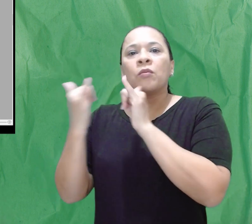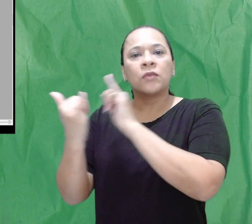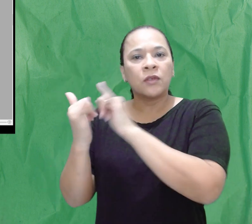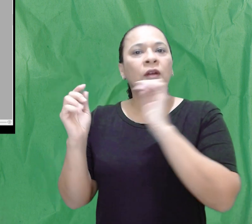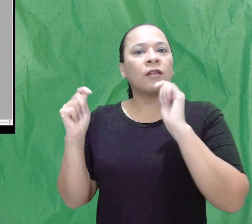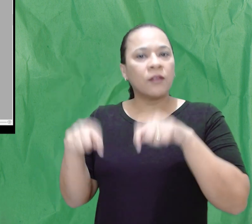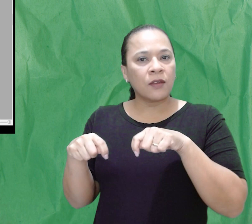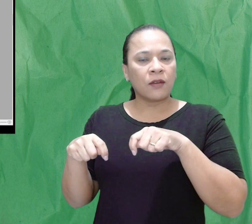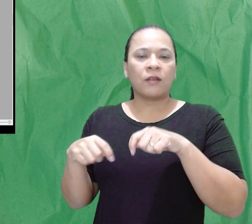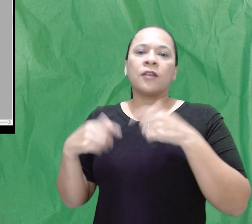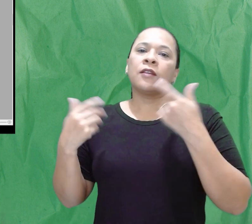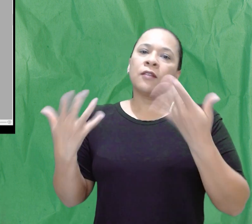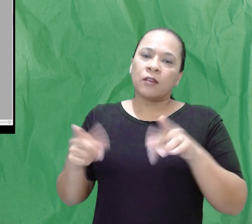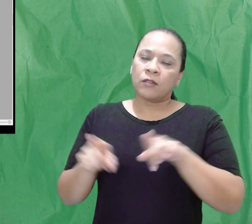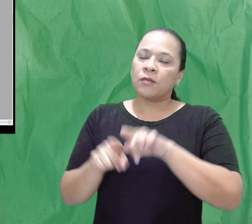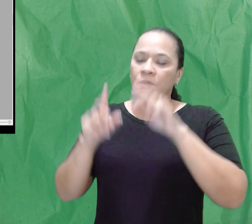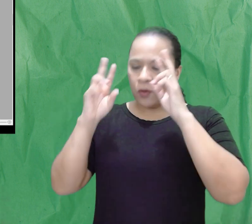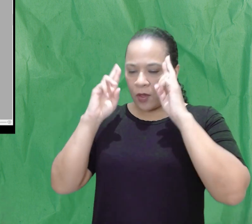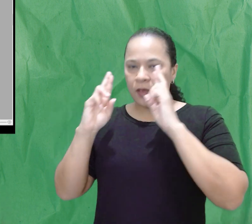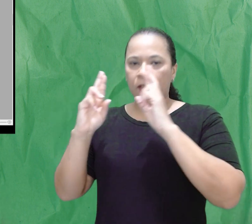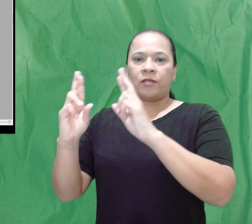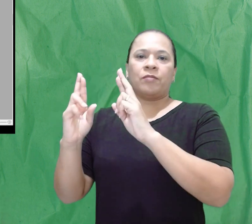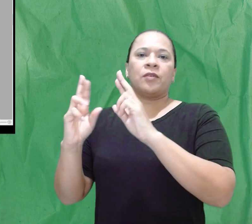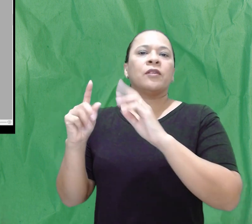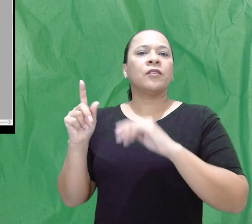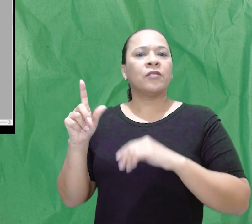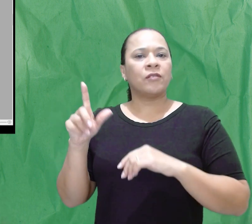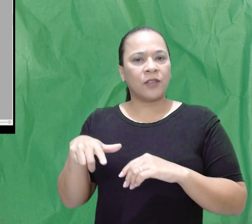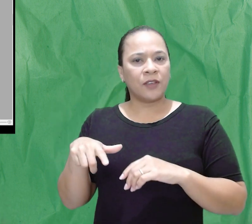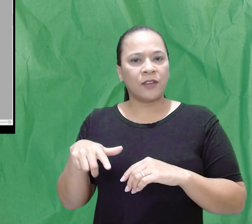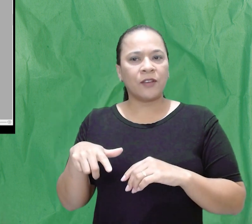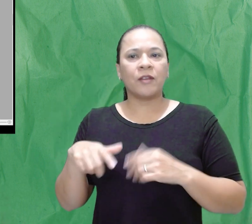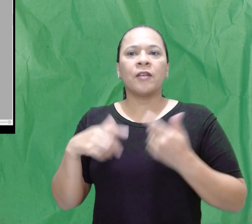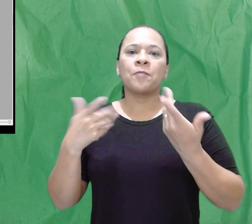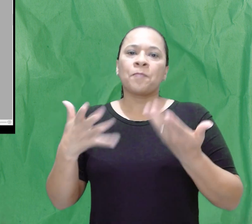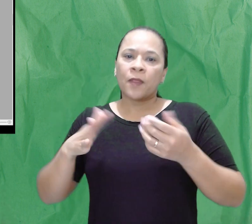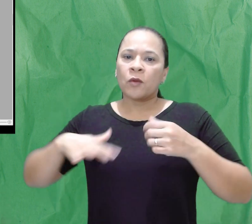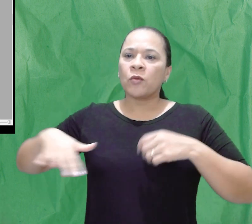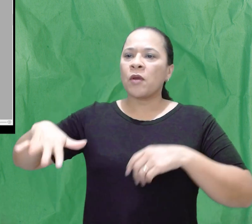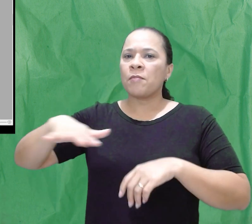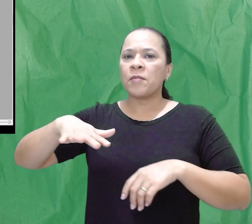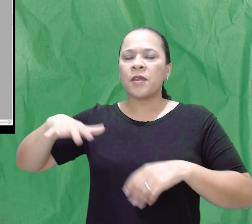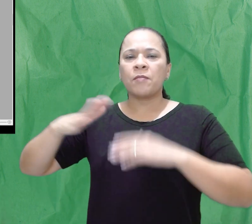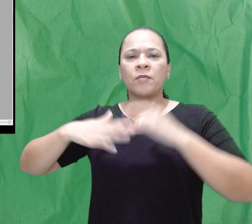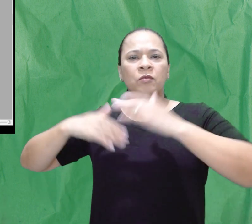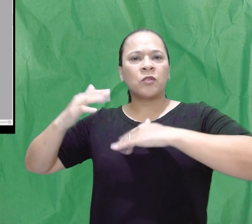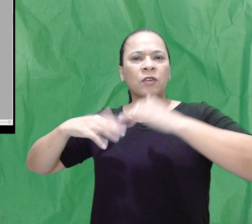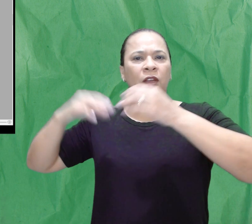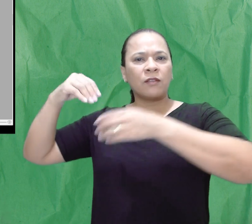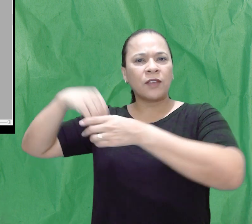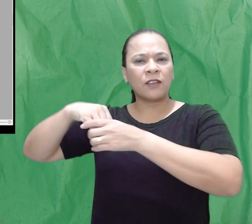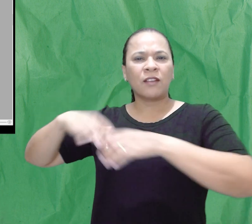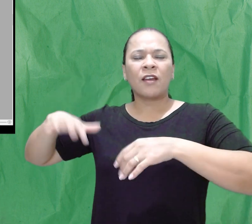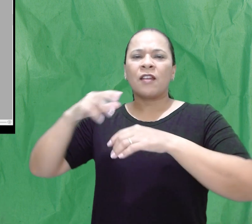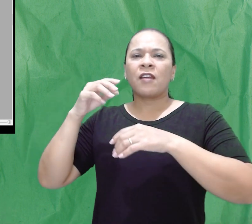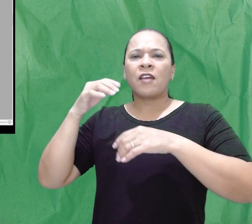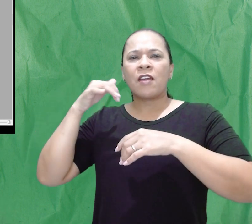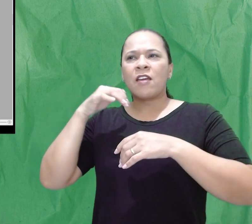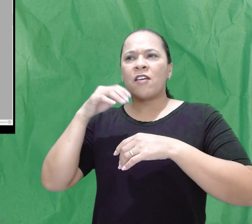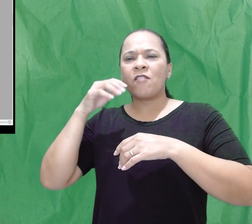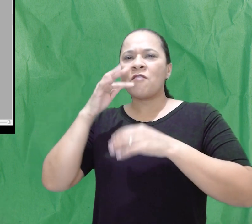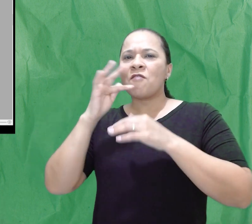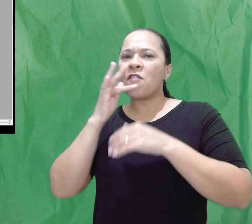com o respeito. Então, no ambiente profissional, a gente precisa sempre evitar fofocas,